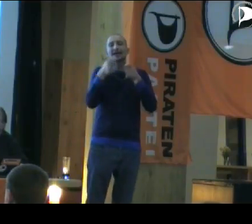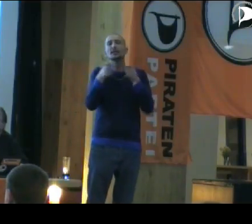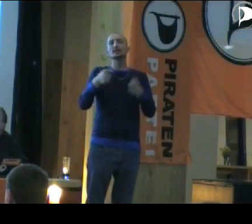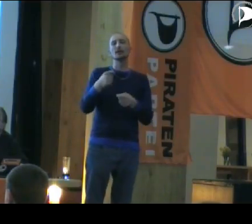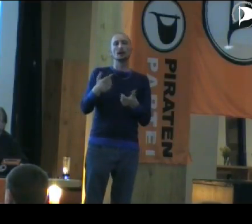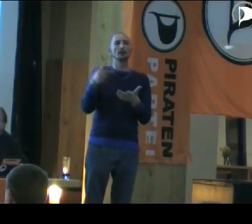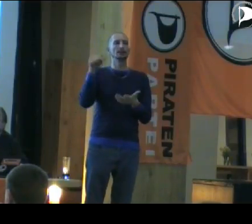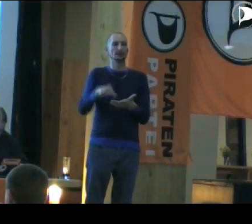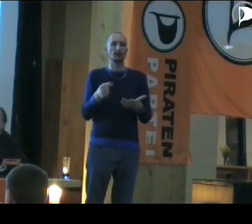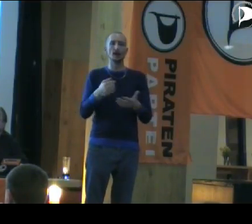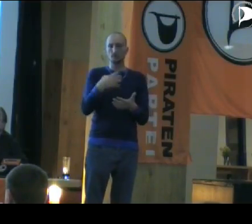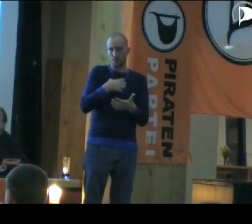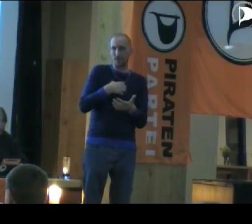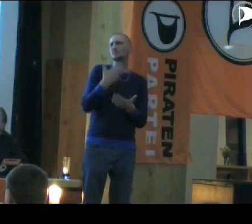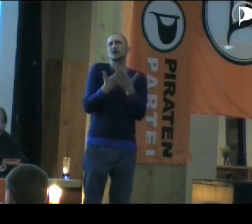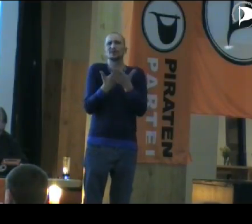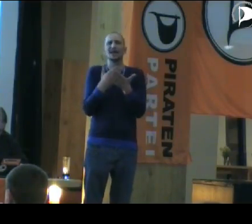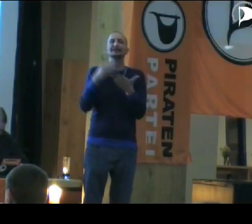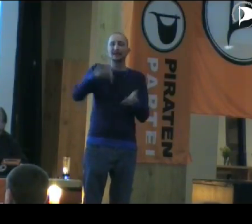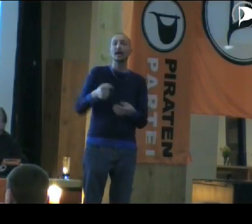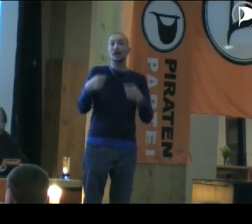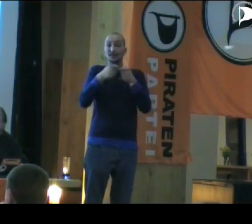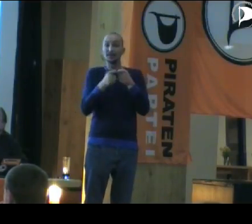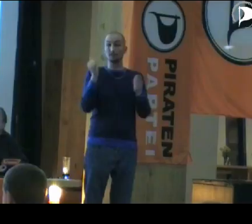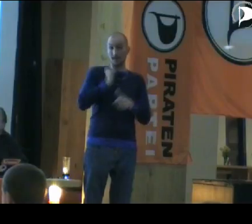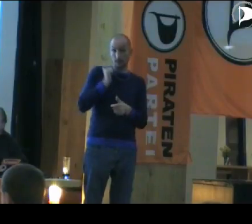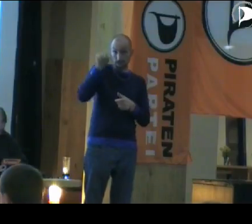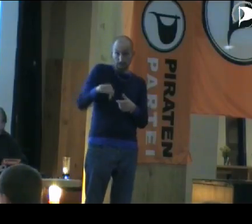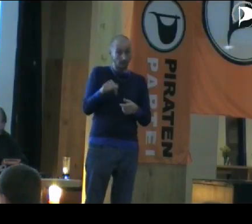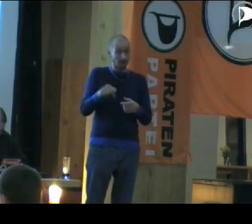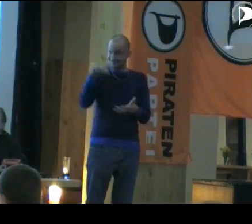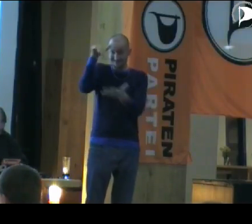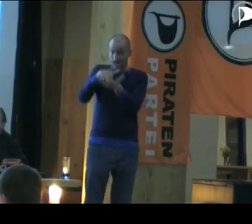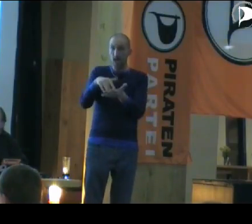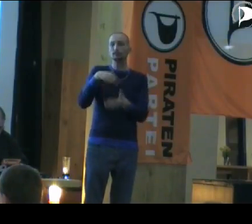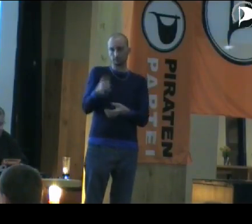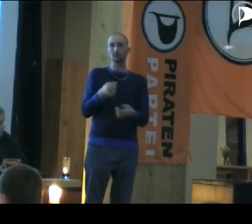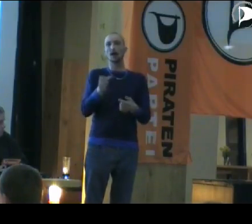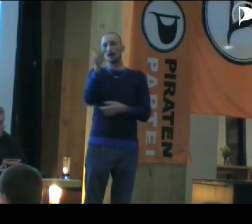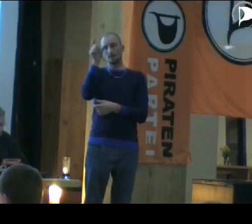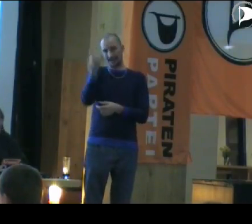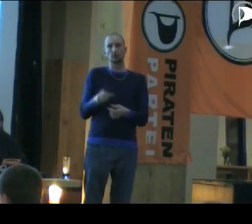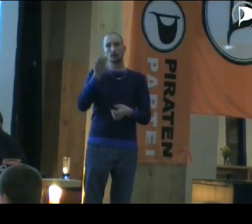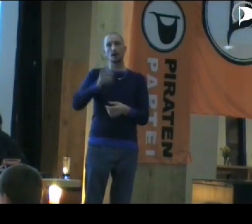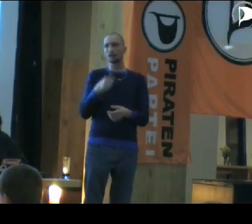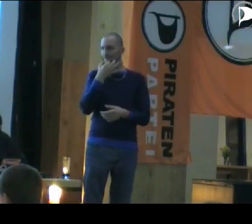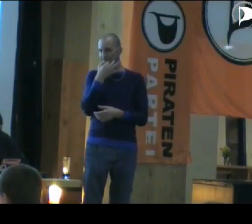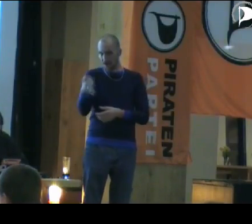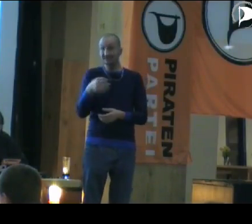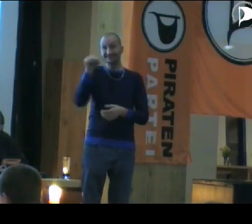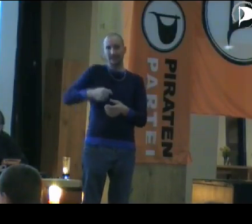nach einem oder mittels anradeln ankommenden patienten ansprechpartner da ist das ist ein stetiger